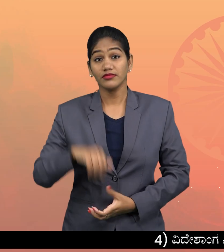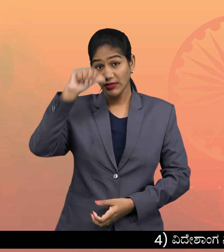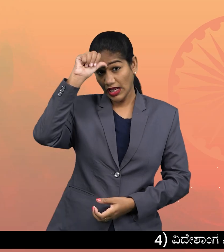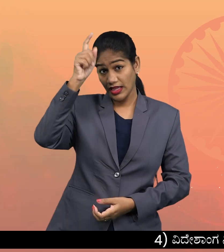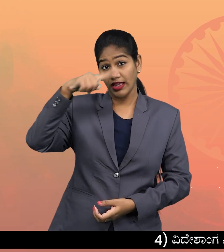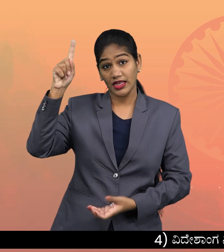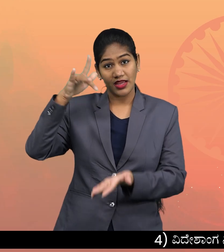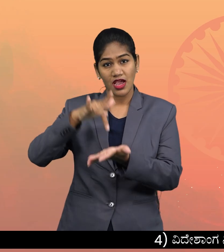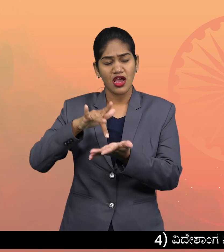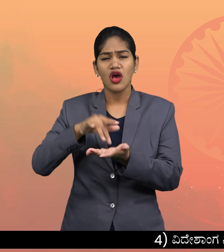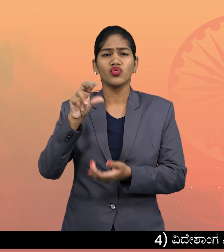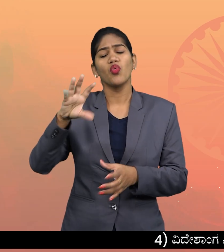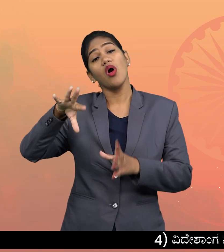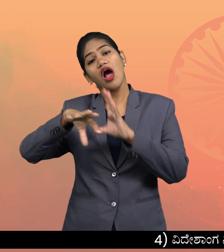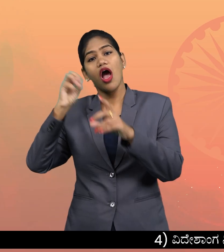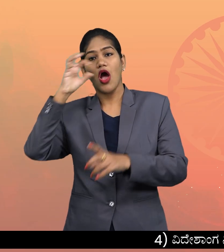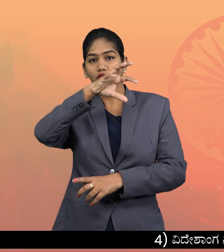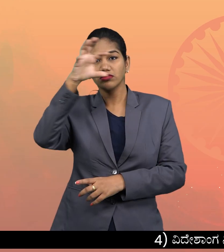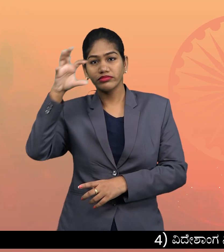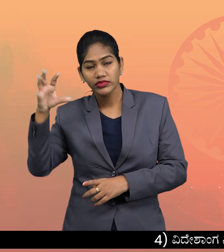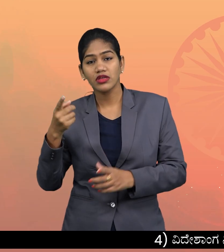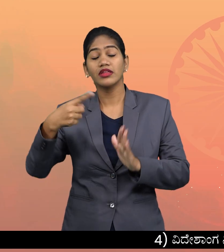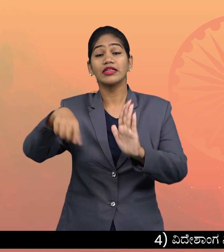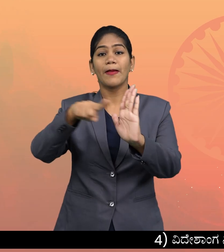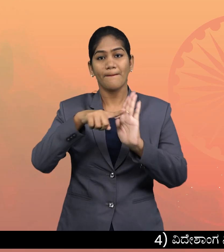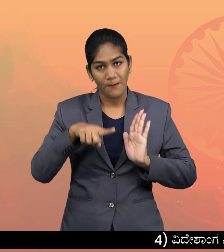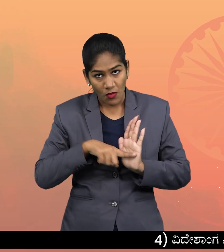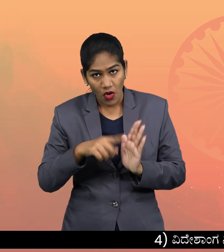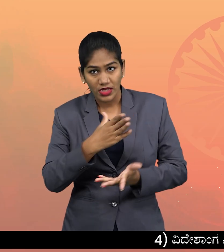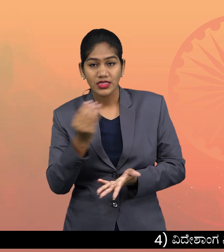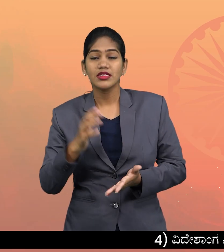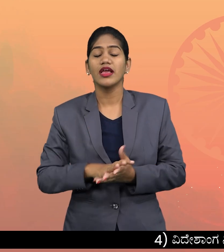4. ವಿದೇಶಾಂಗ ನೀತಿ ಮತ್ತು ಯುದ್ಧಗಳು.